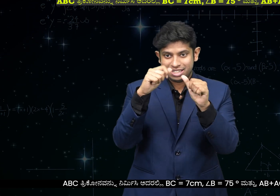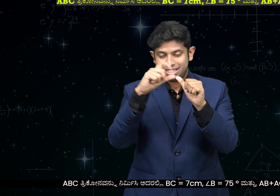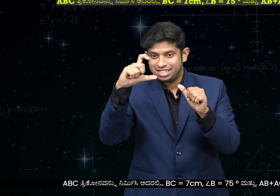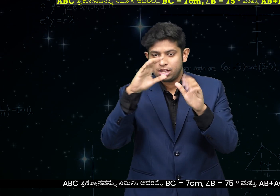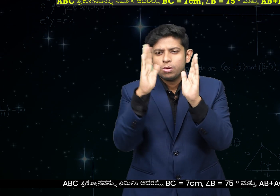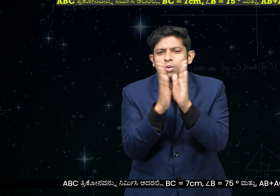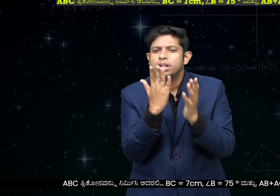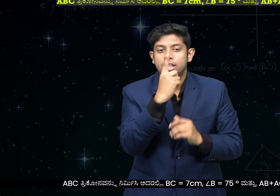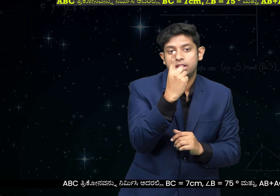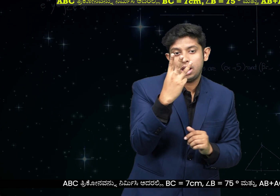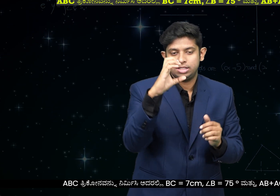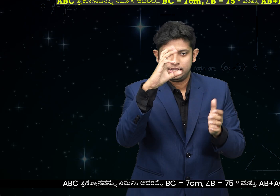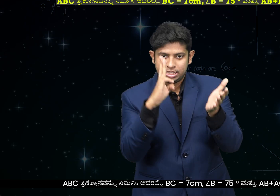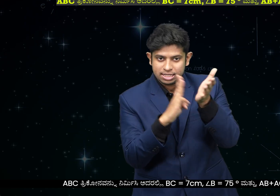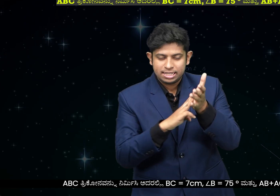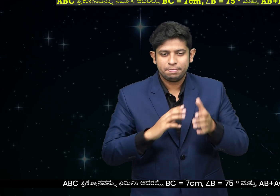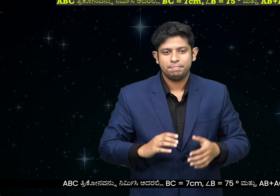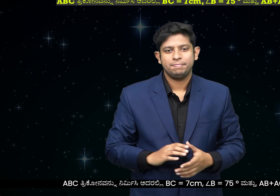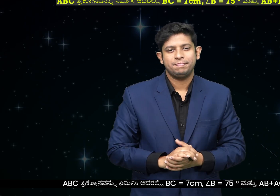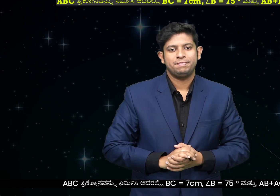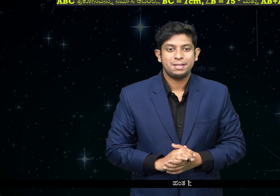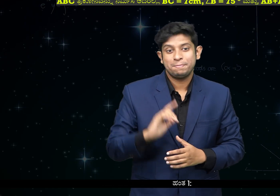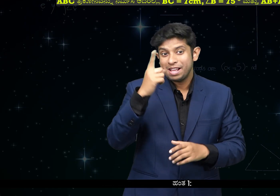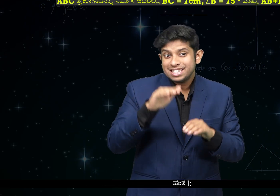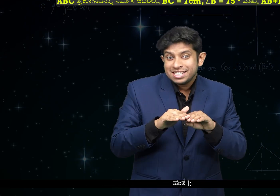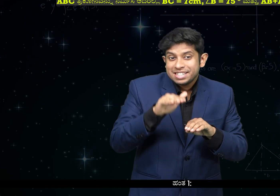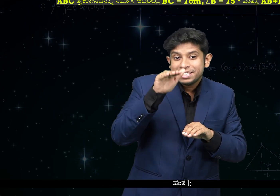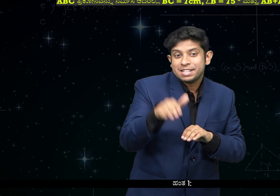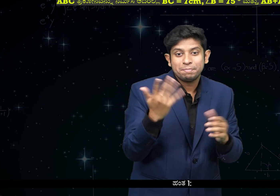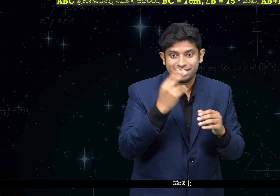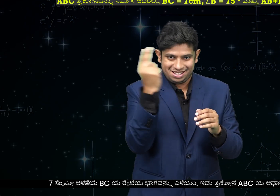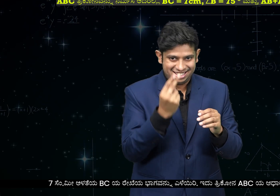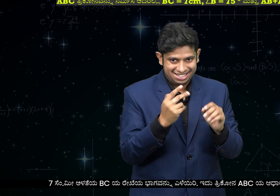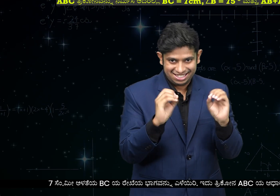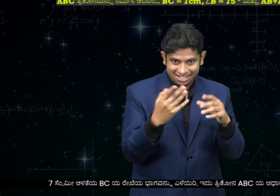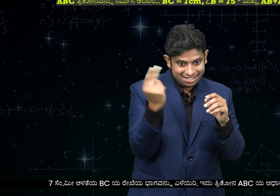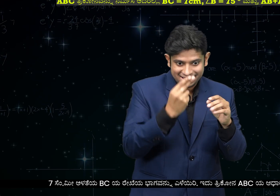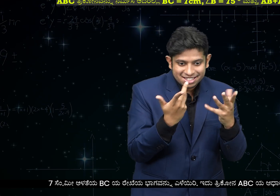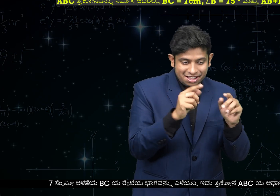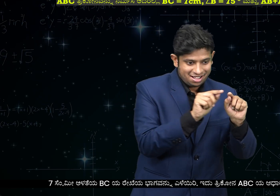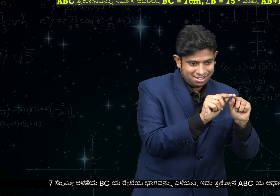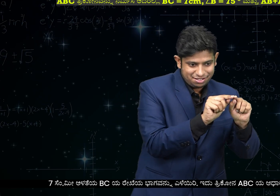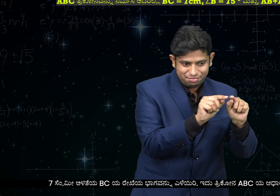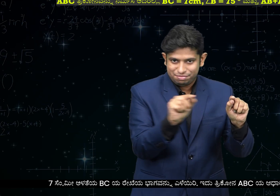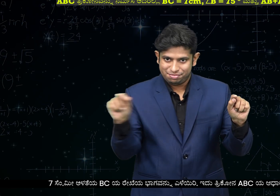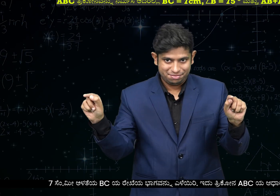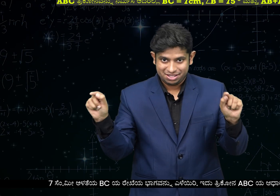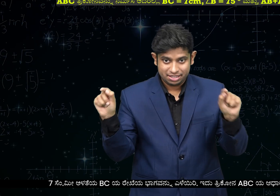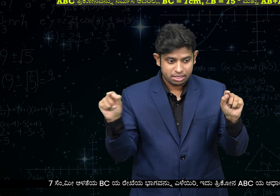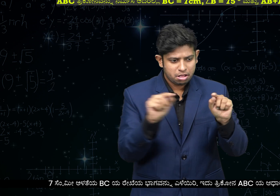ಮತ್ತು ಎಬಿ ಪ್ಲಸ್ ಎಸಿ = 13. ಹಂತ 1. 7 ಸೆಂಟಿಮೀಟರ್ ಅಳತೆಯ ಬಿಸಿಯ ರೇಖೆಯ ಭಾಗವನ್ನು